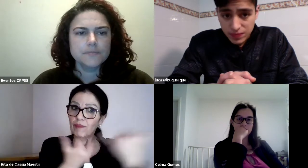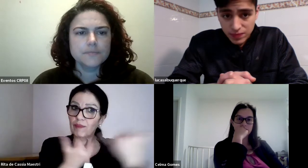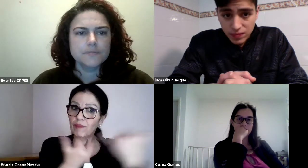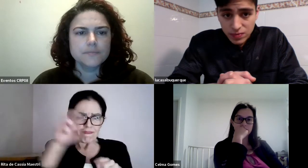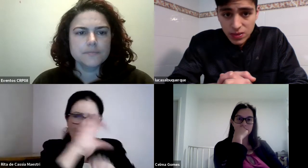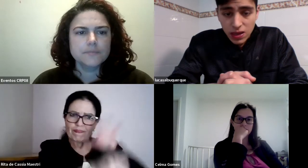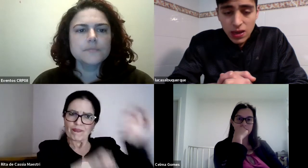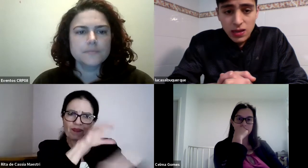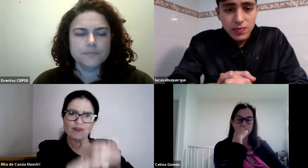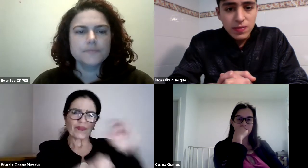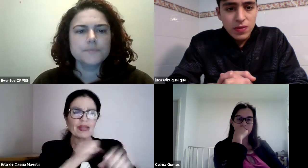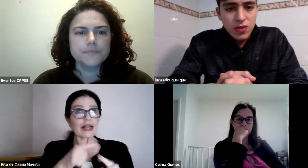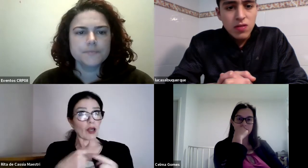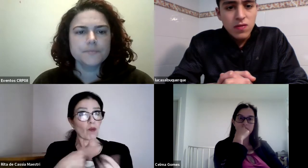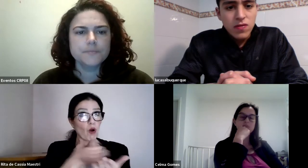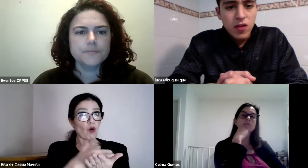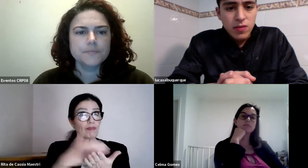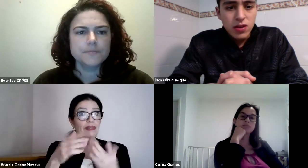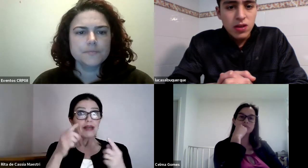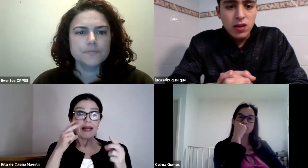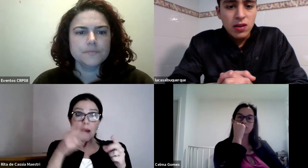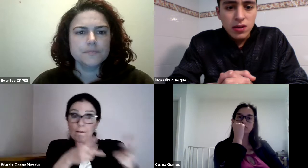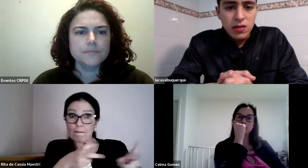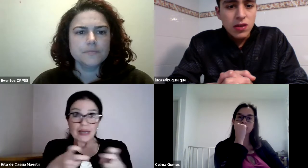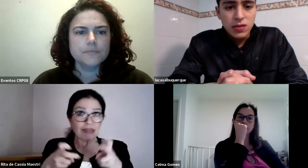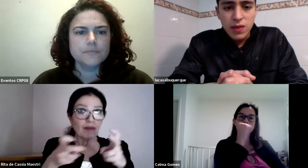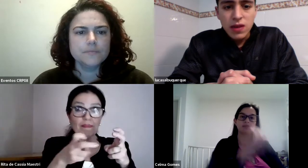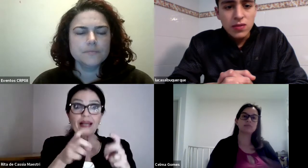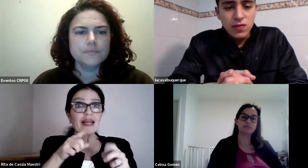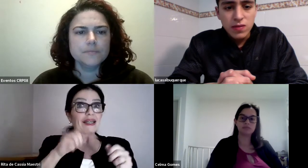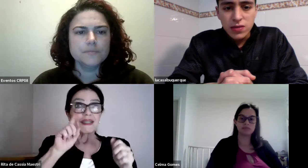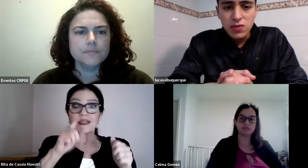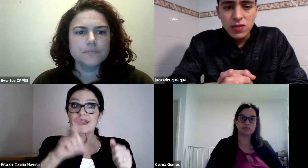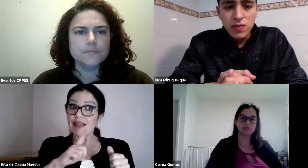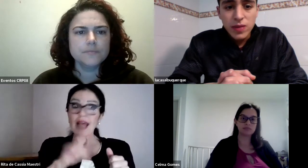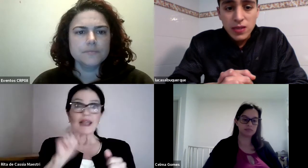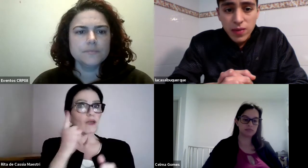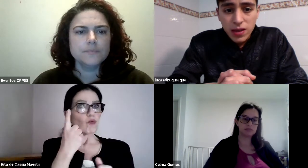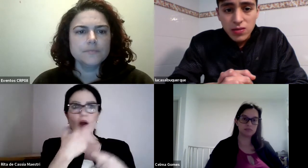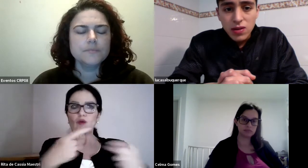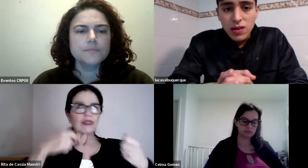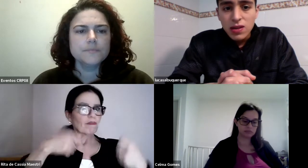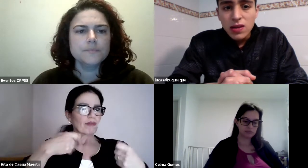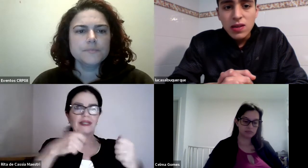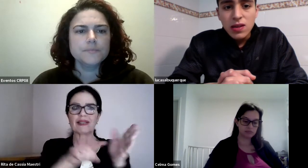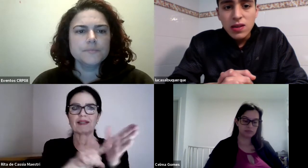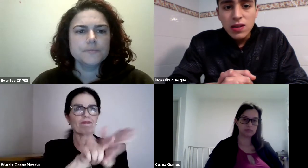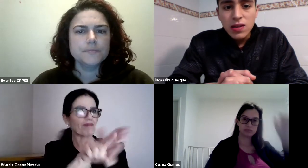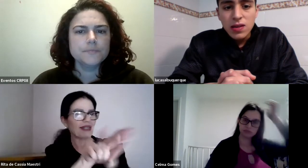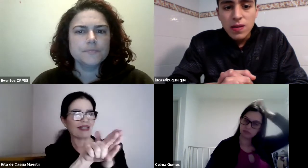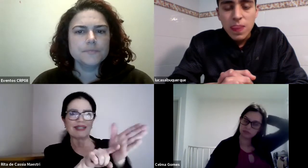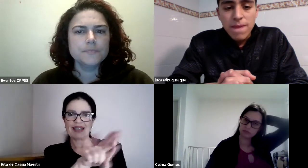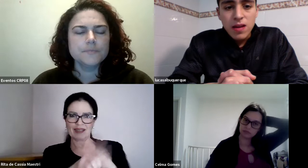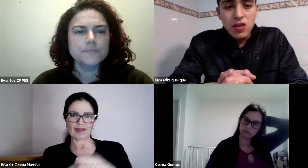que eles tinham formas de adquirir conhecimentos, informações. Eu fui percebendo